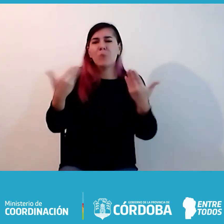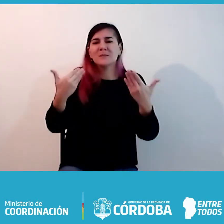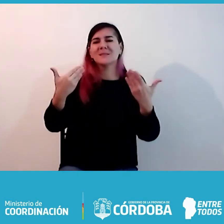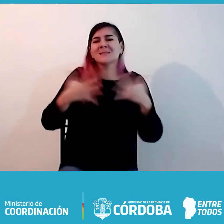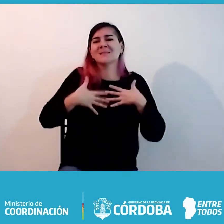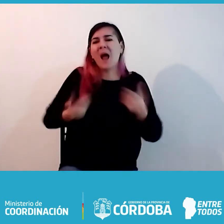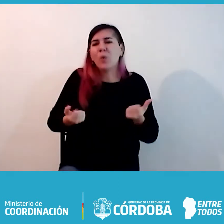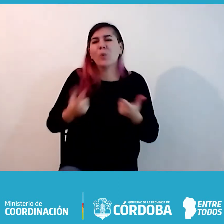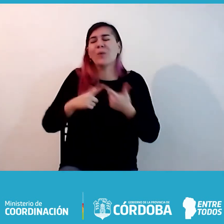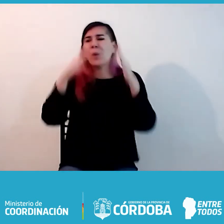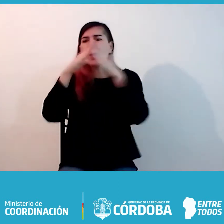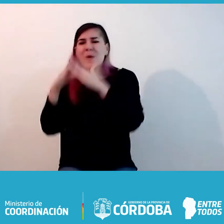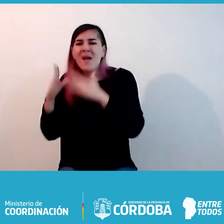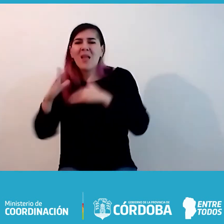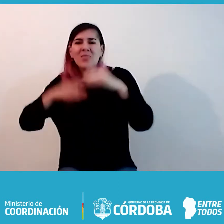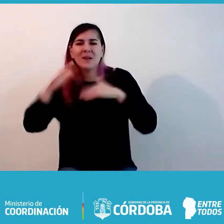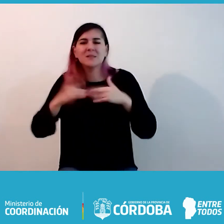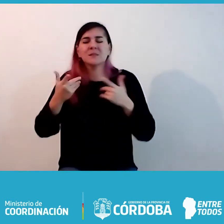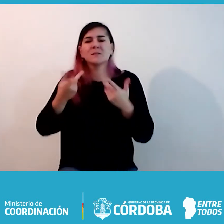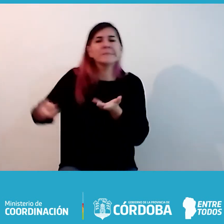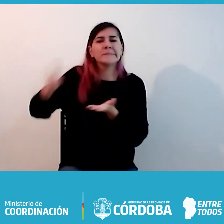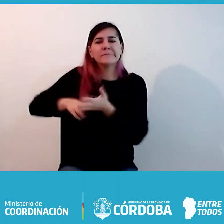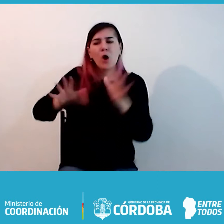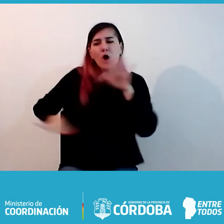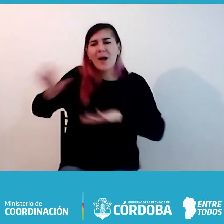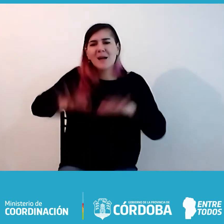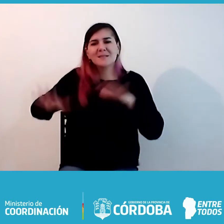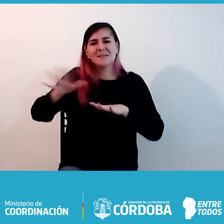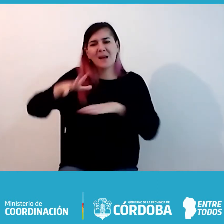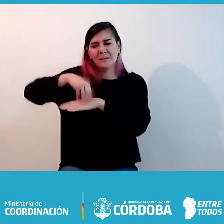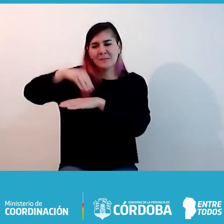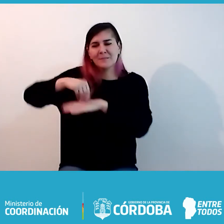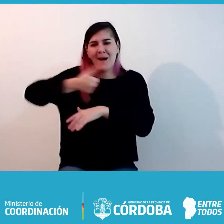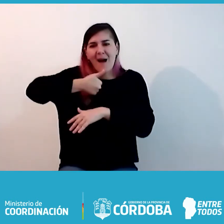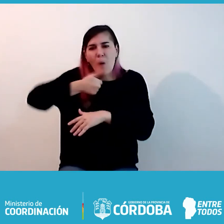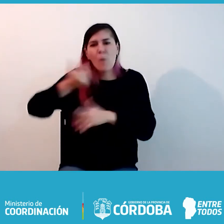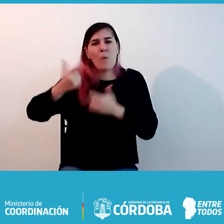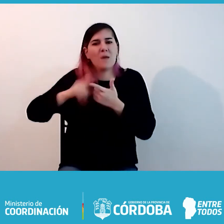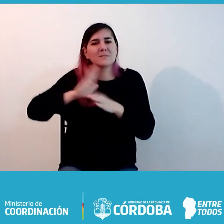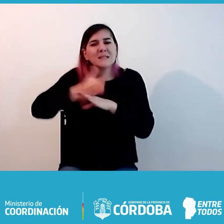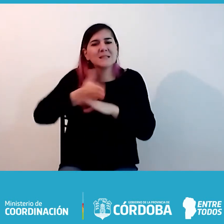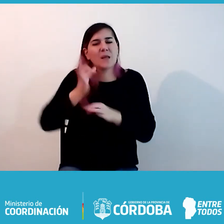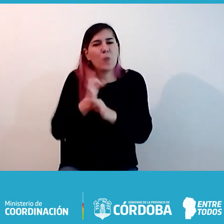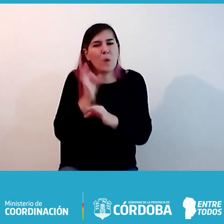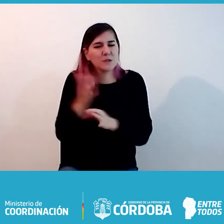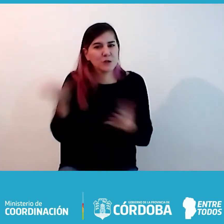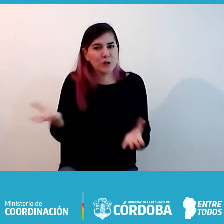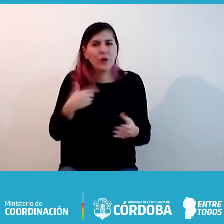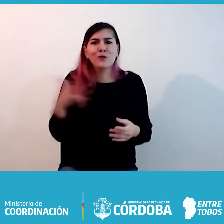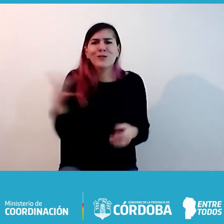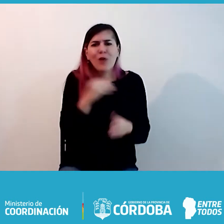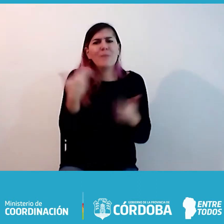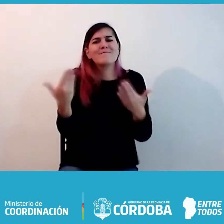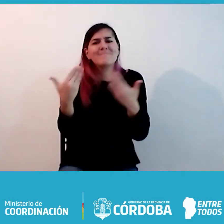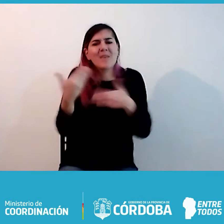la creación de viviendas, reorganizar el territorio, saneamiento del agua, acceso a la educación. Todo ello permitiría el